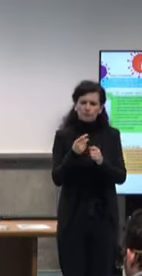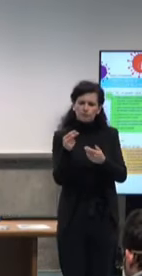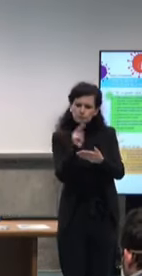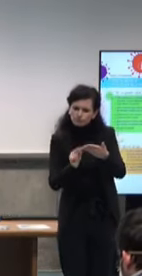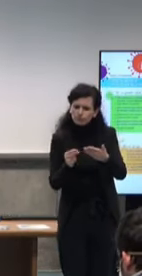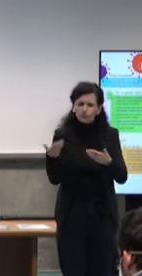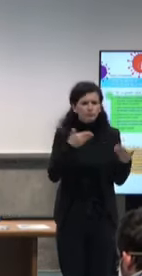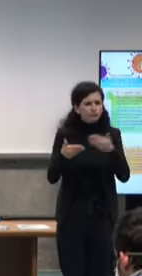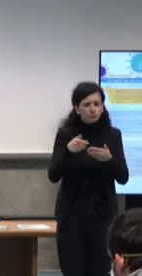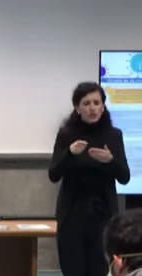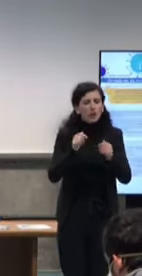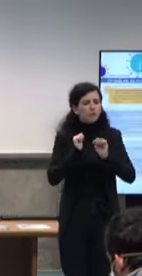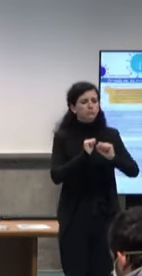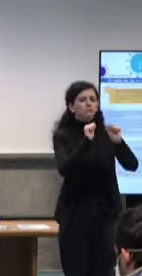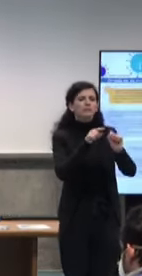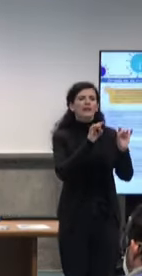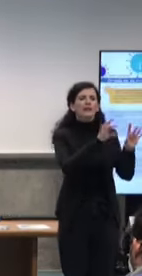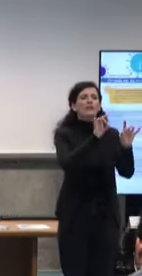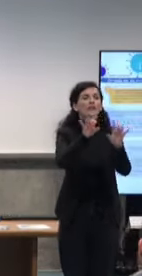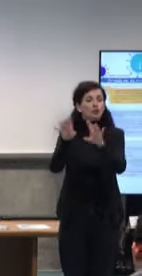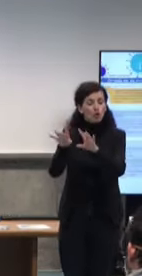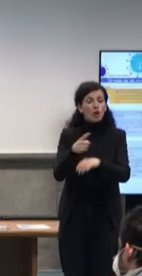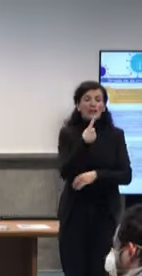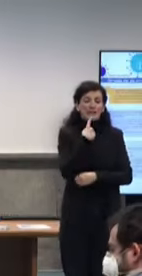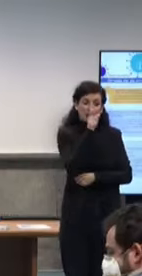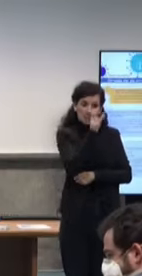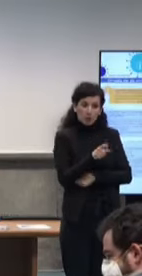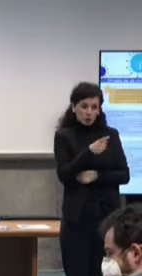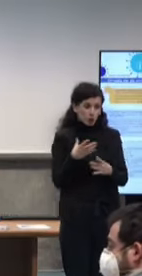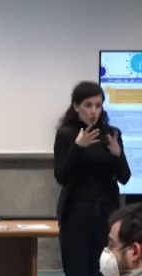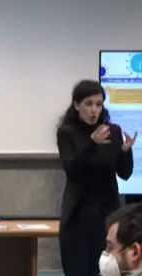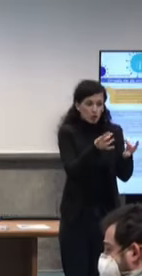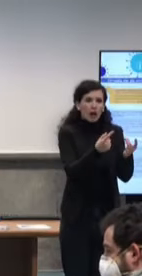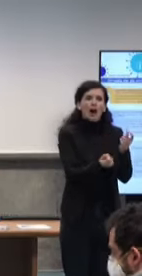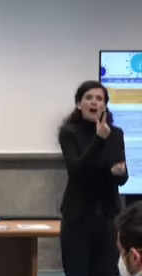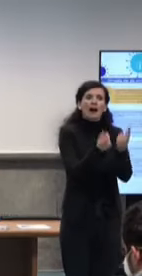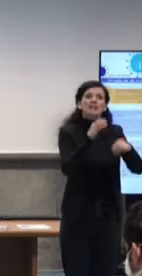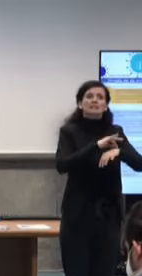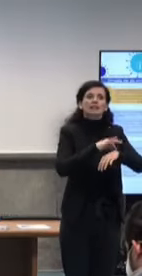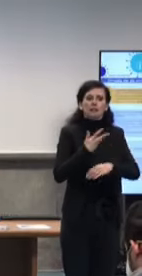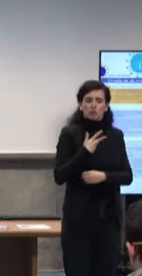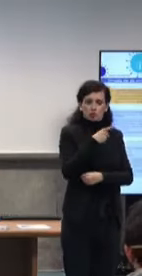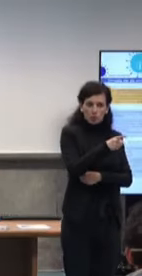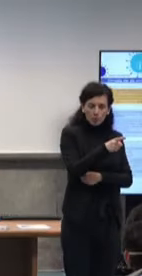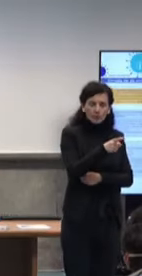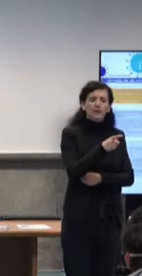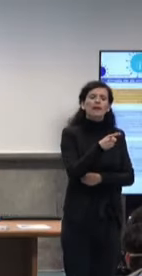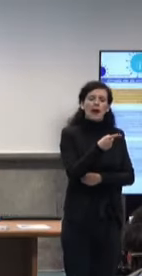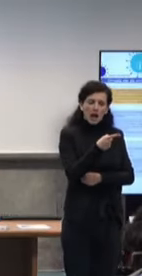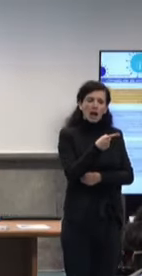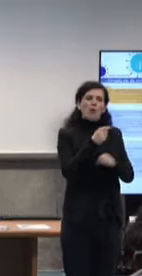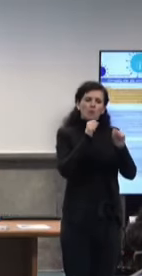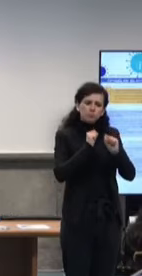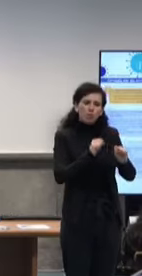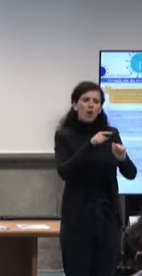l'infezione e per fare in modo che chi contrae l'infezione manifesta dei sintomi possa ridurne l'impatto